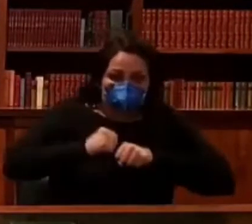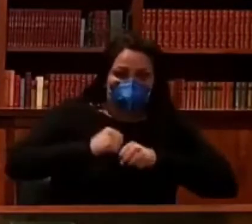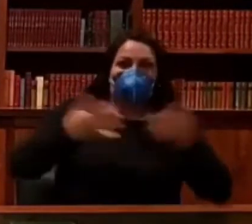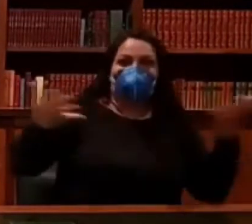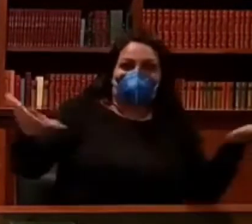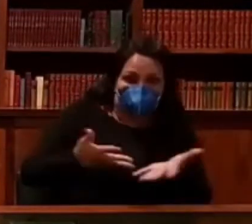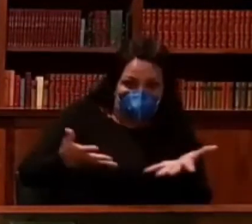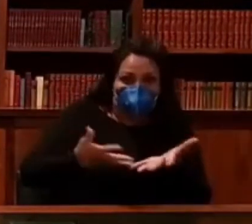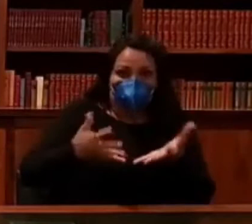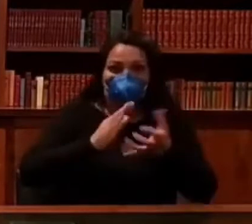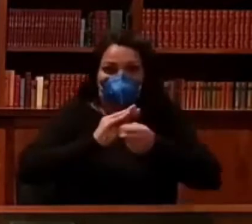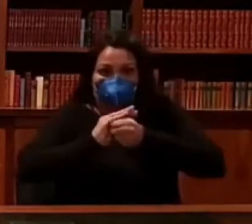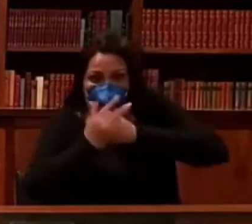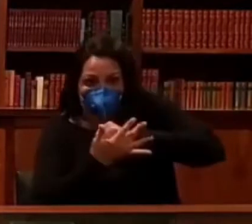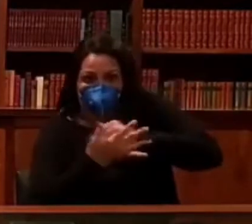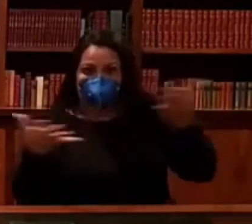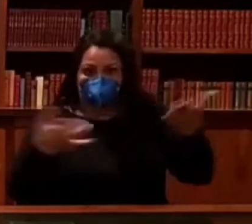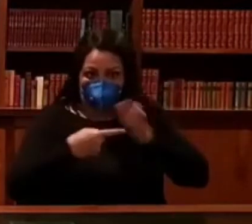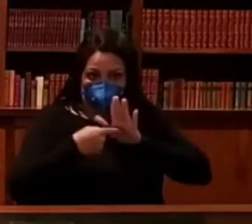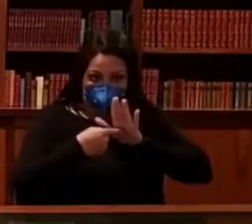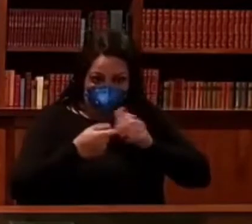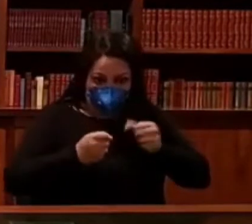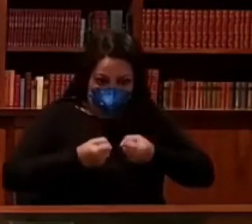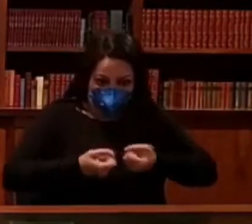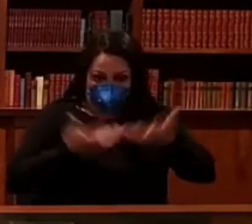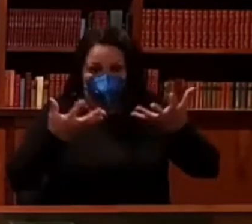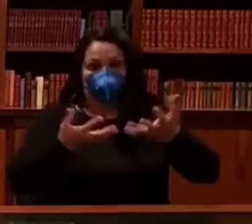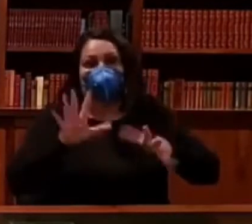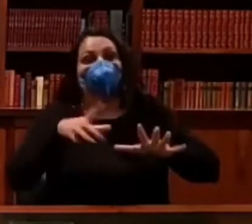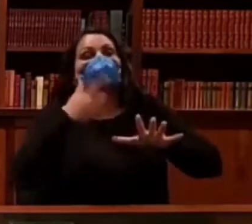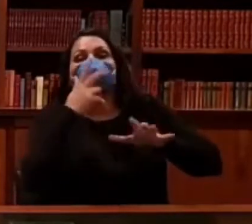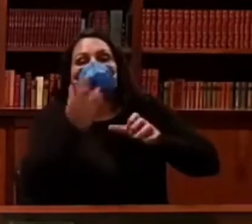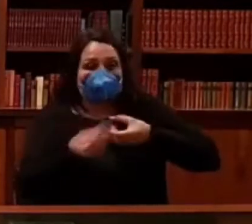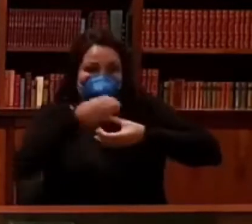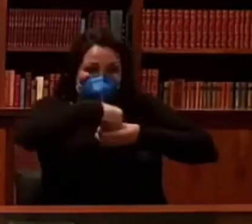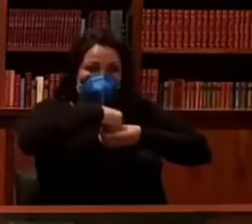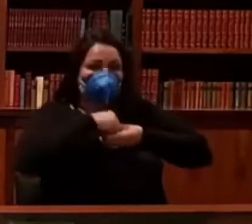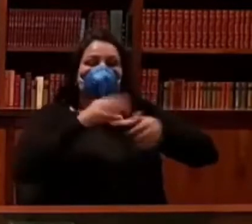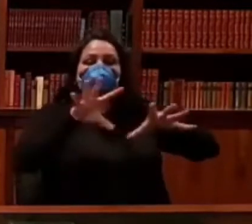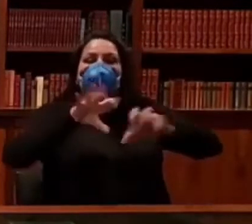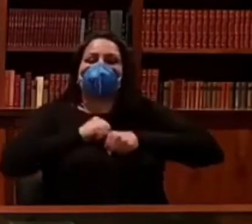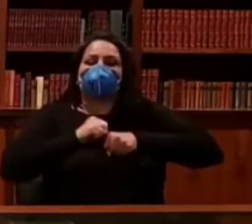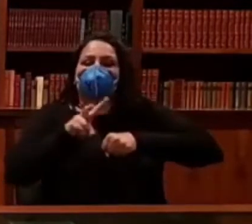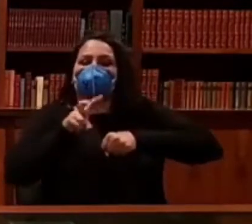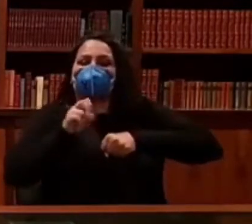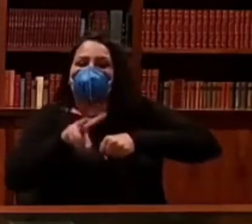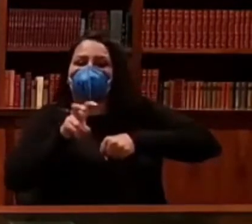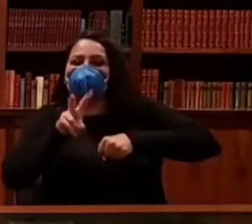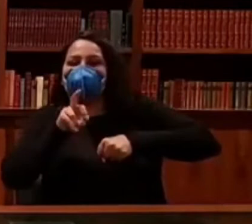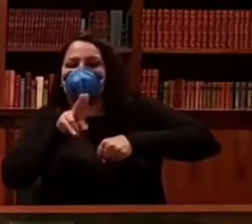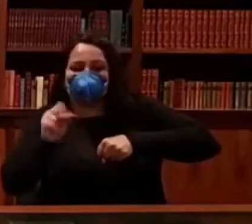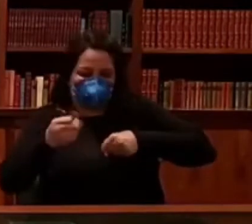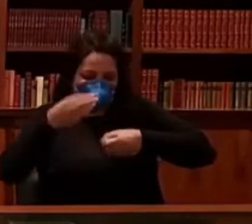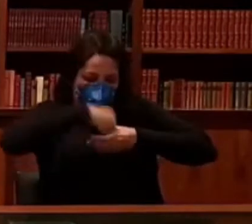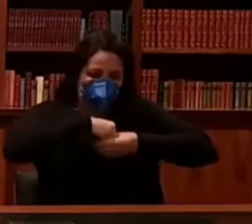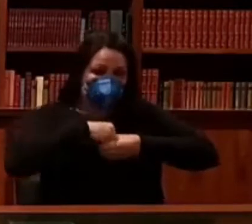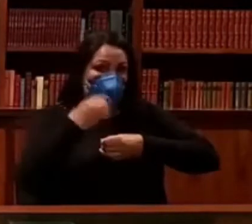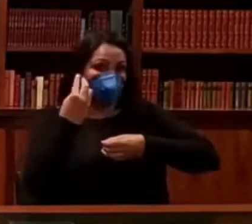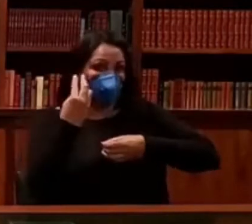na hora dele aflorar, não é isso? Agora? É, o tempo médio da incubação quando a pessoa entra em contato, eles falam que é